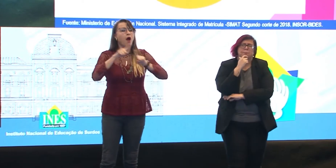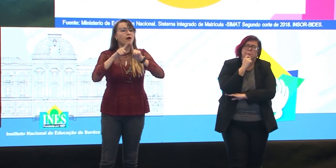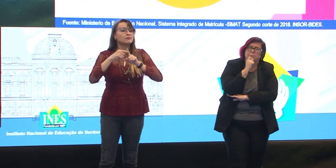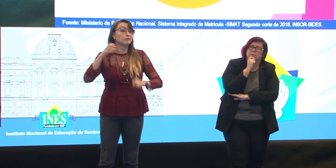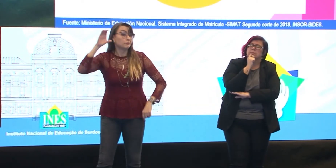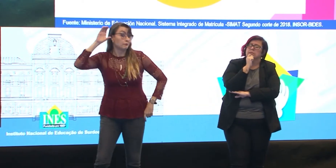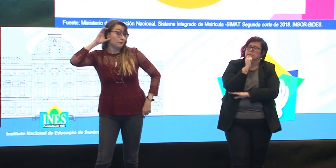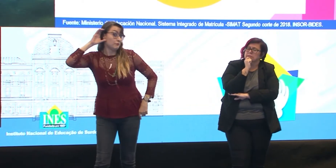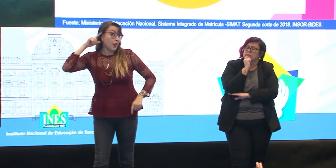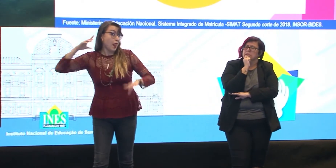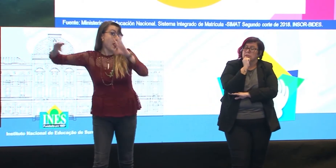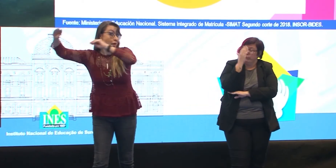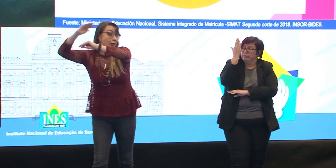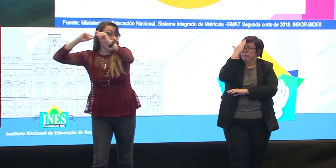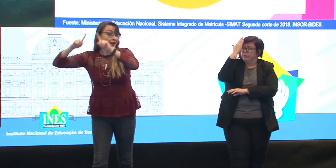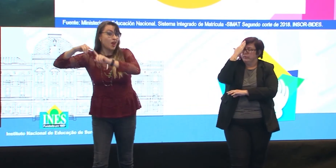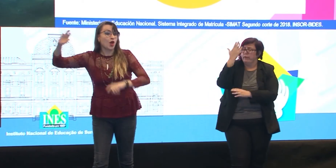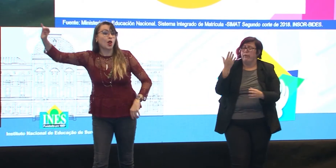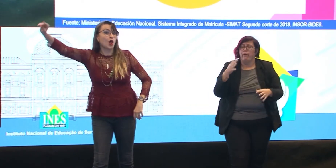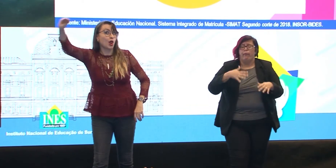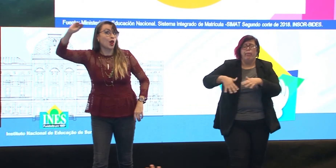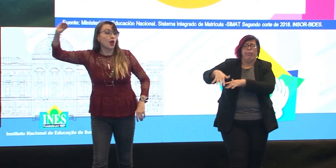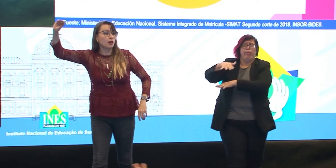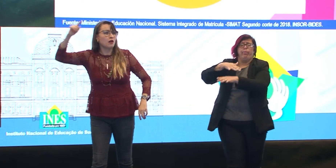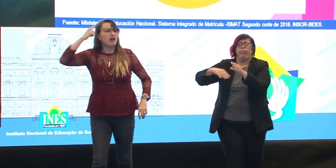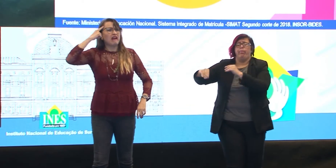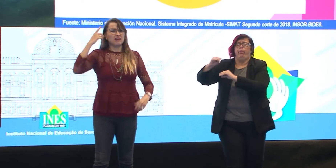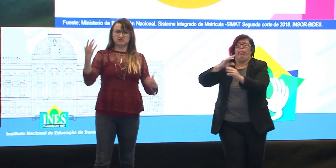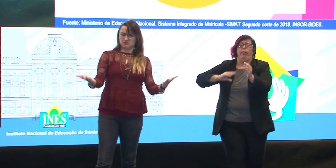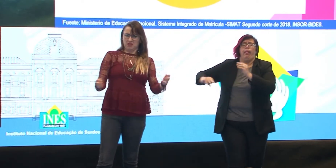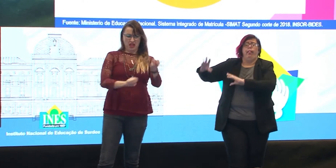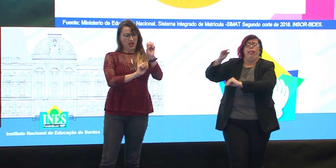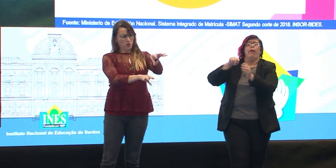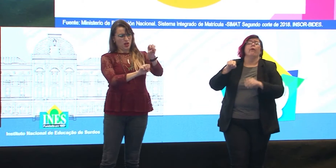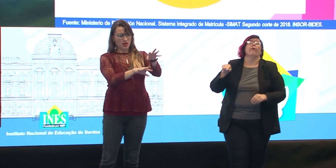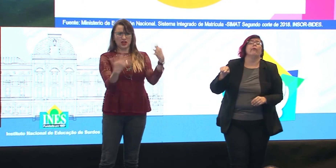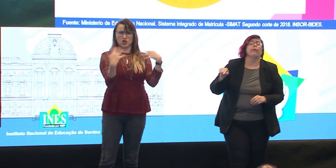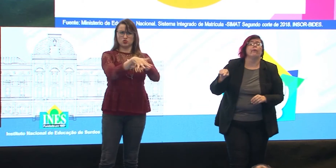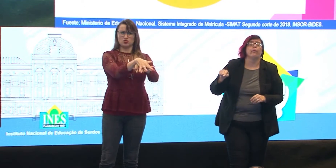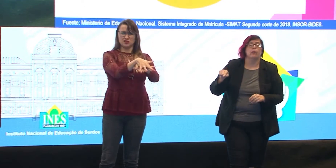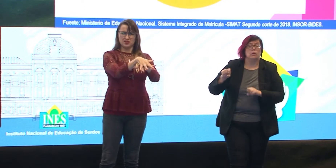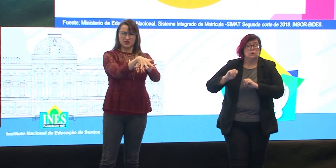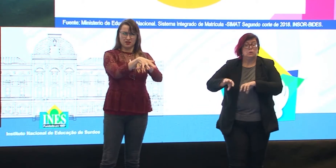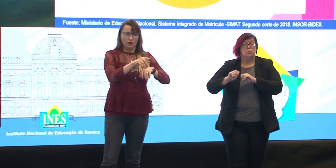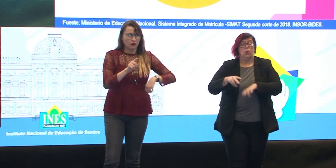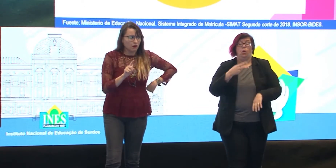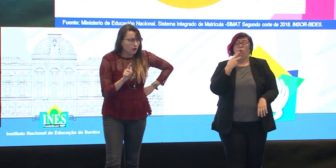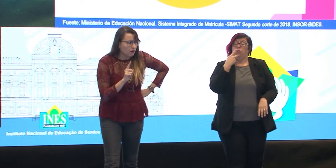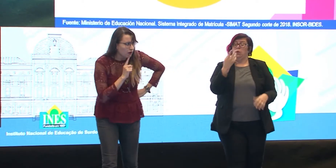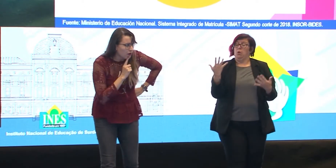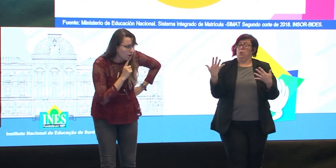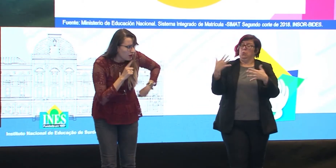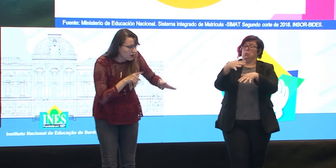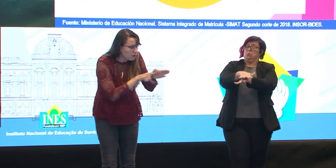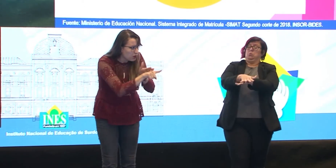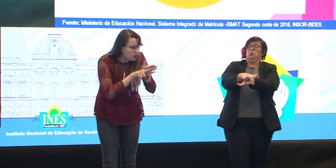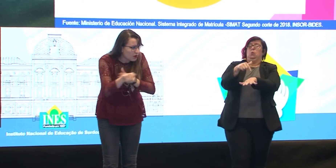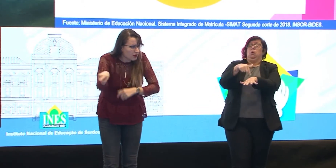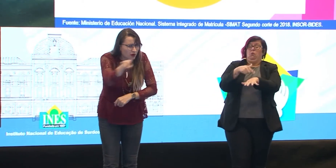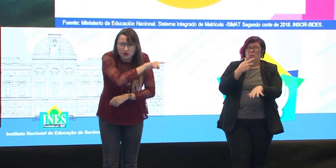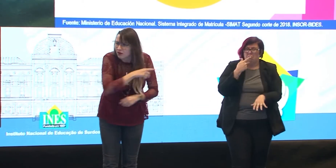consigam escolher o melhor lugar possível para alocar os seus filhos nesse